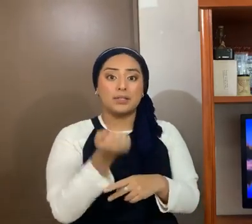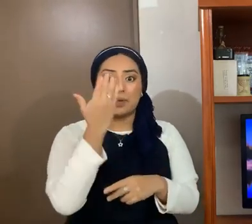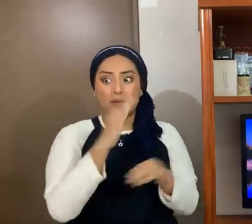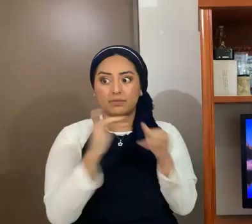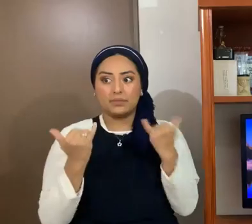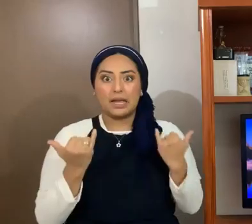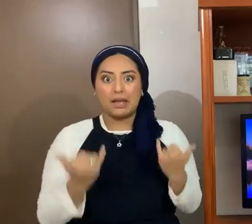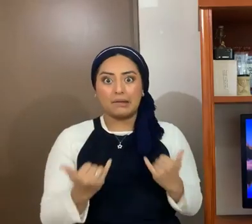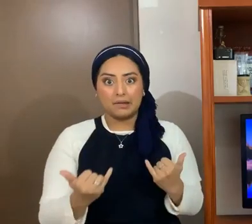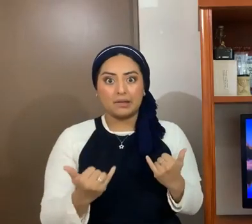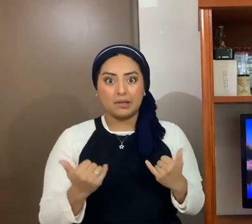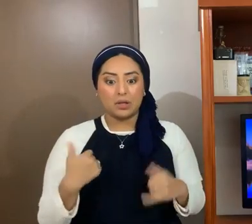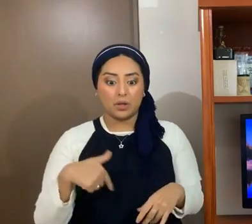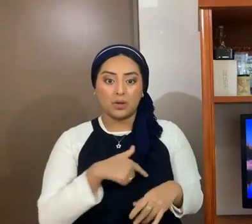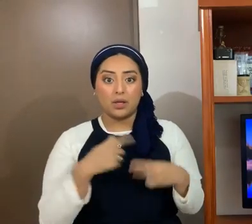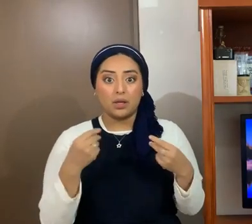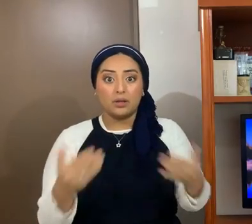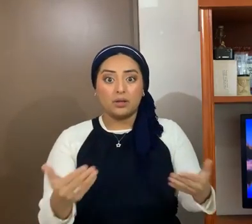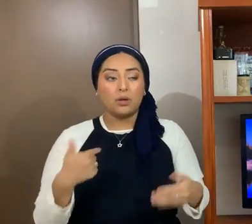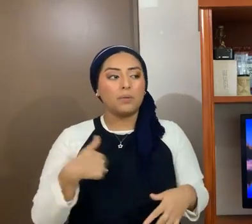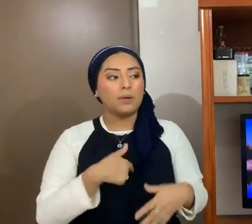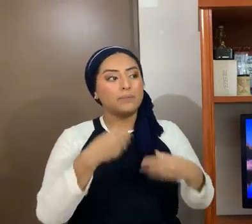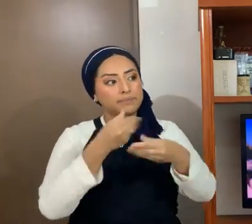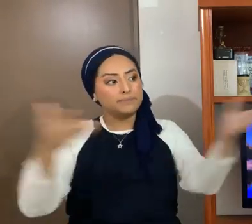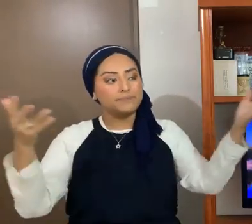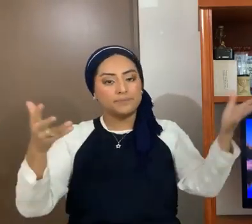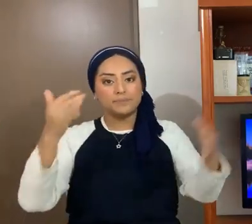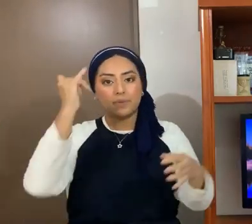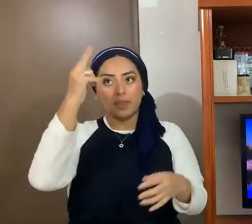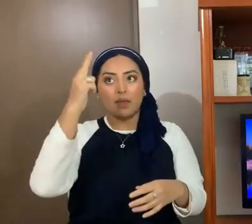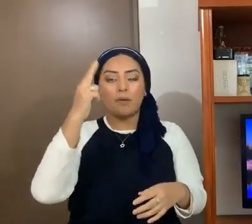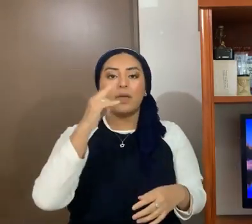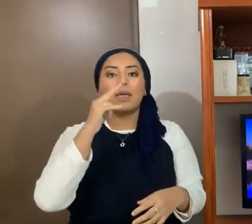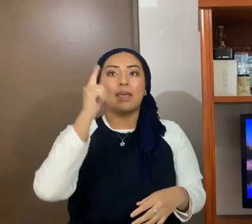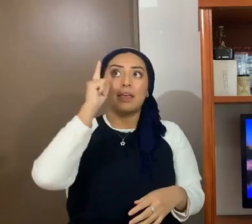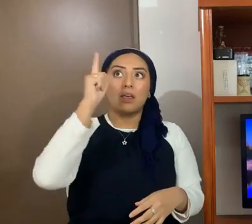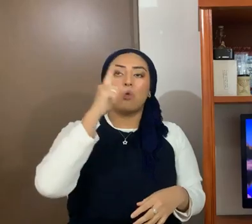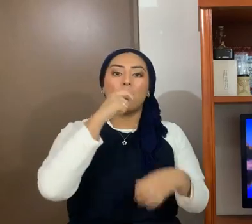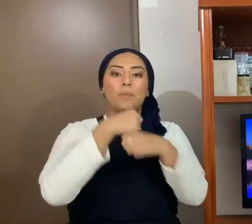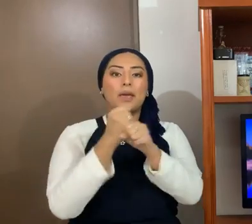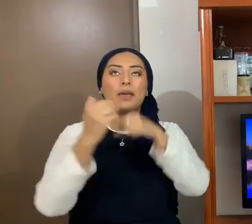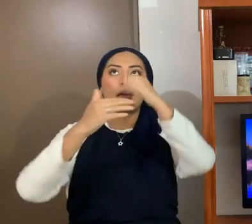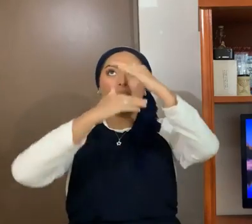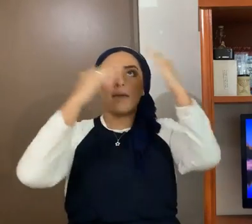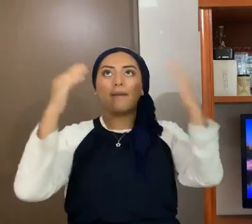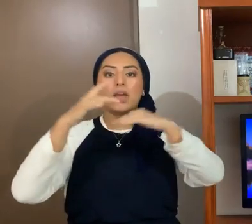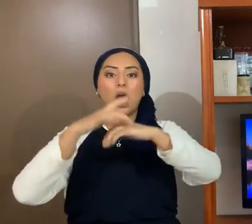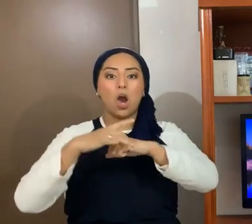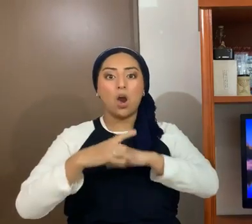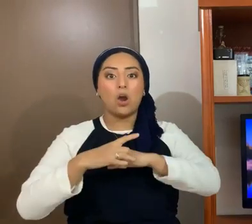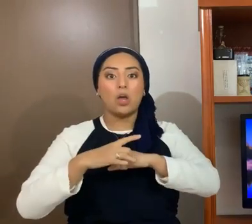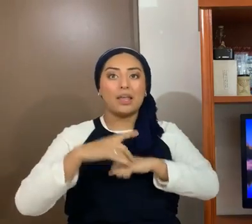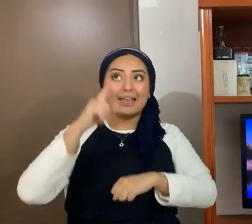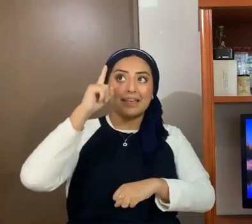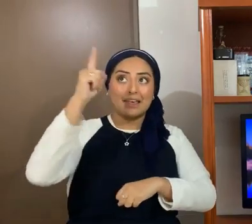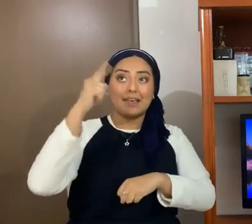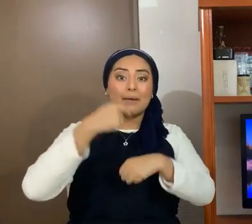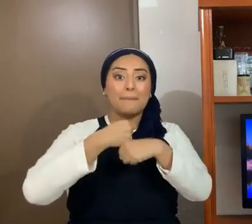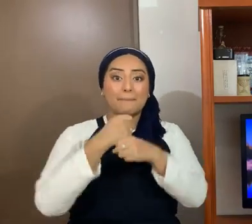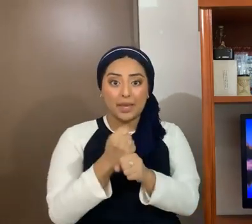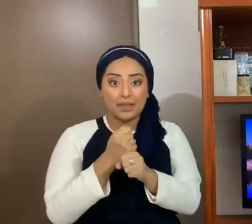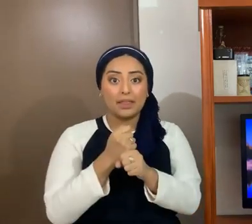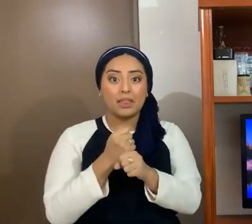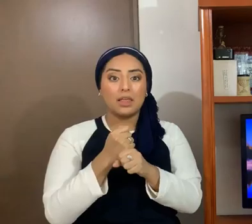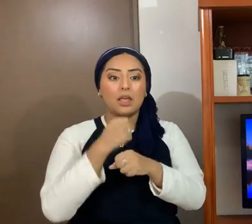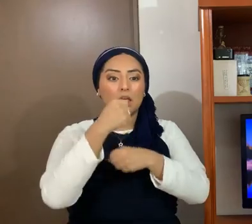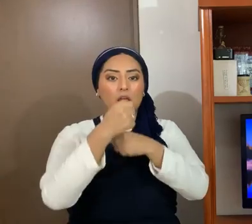como ahora lo estamos haciendo, estamos declarando que Yahweh es el creador de los cielos y la tierra, que Él formó